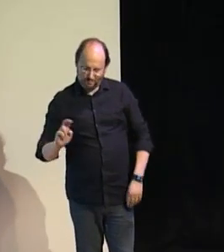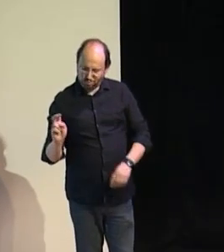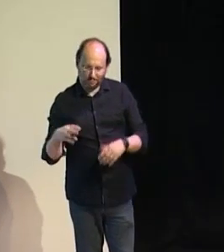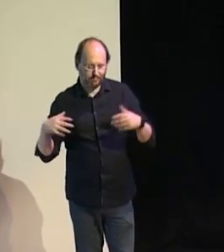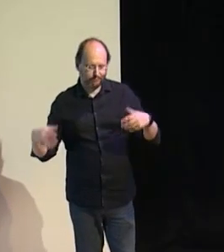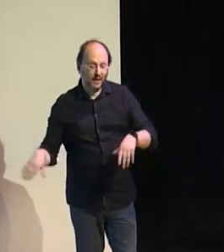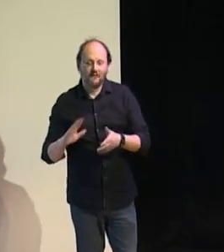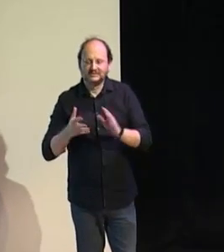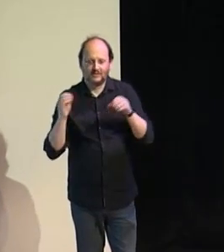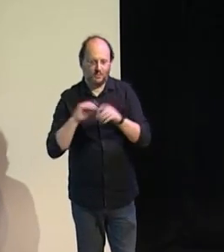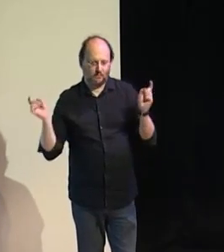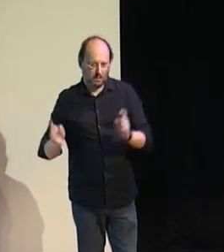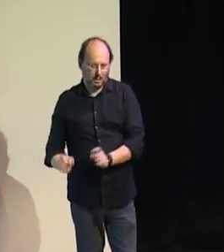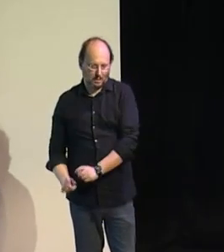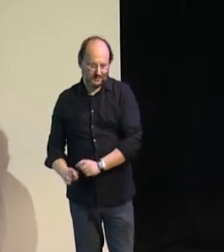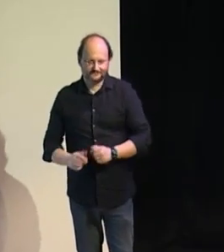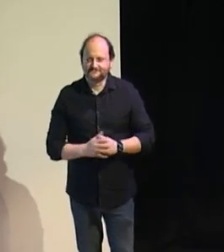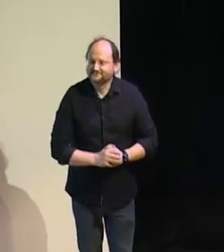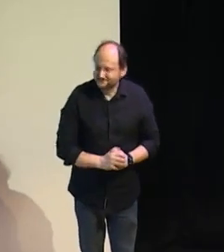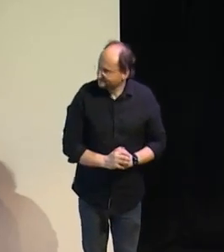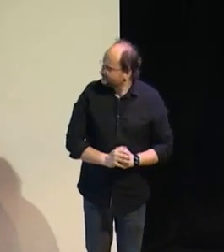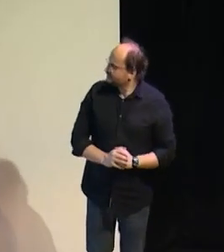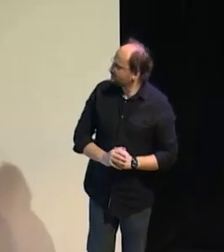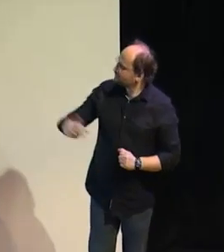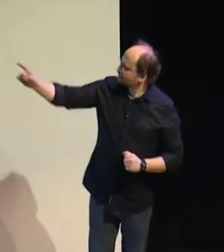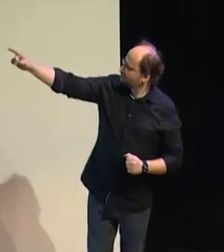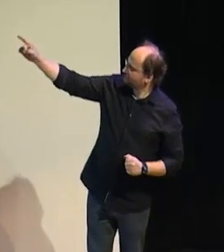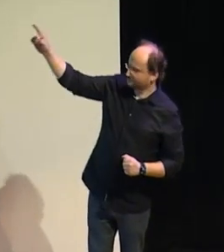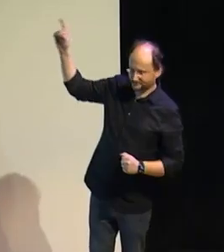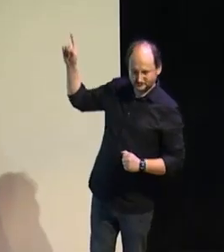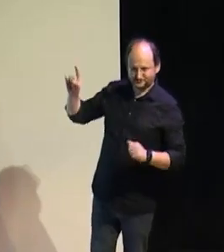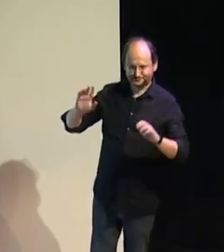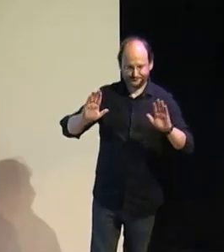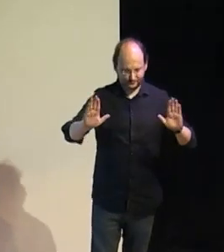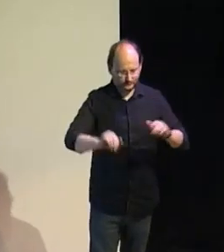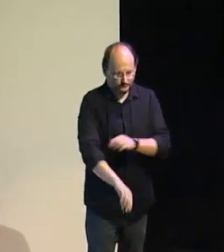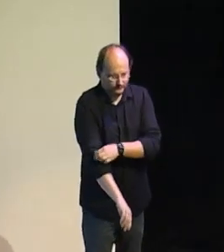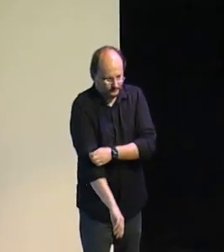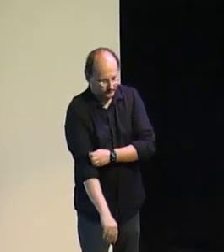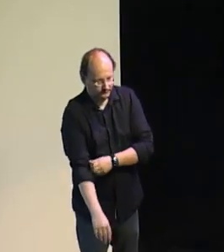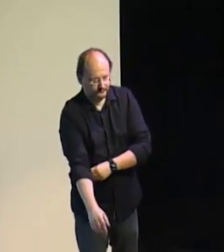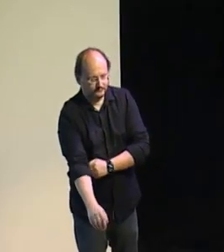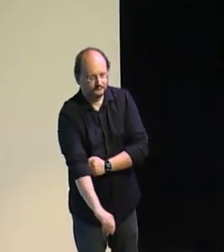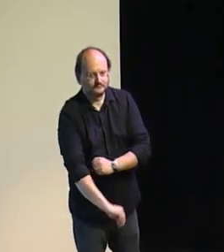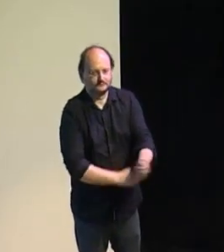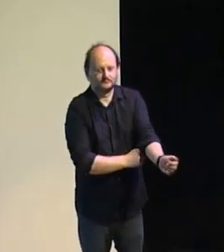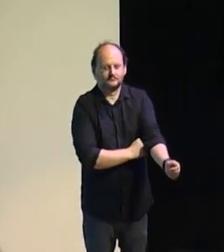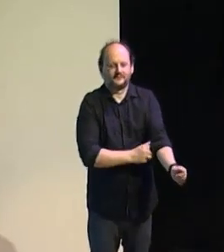donc, le vert est devenu plus V et sans le mouvement végétation, mais on retrouve quand même des éléments qui sont